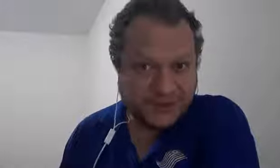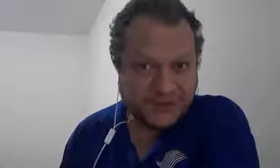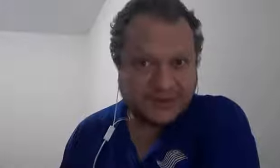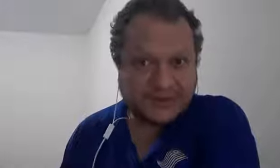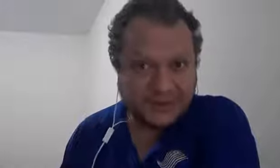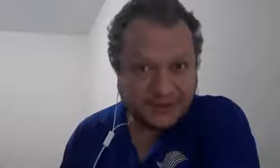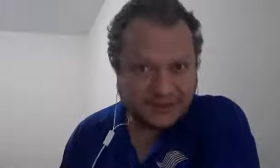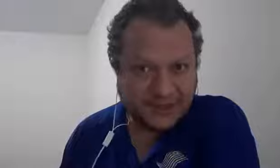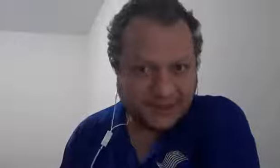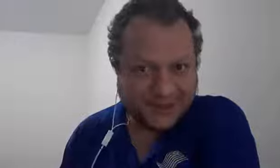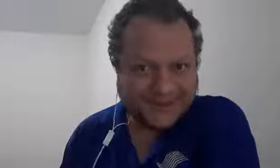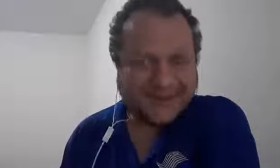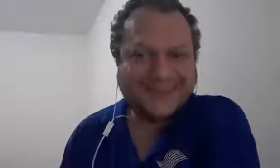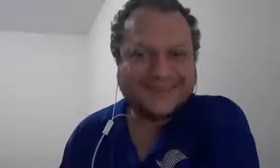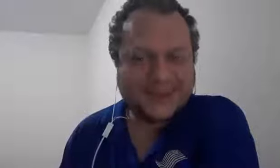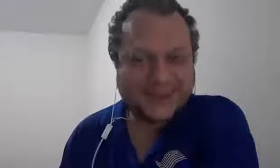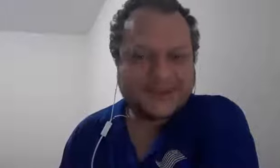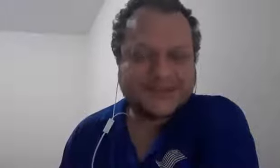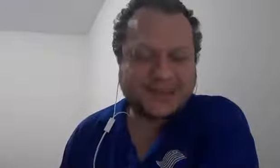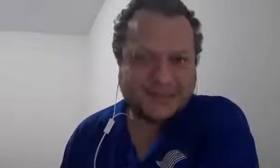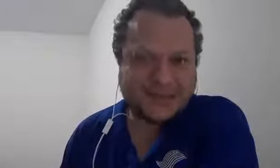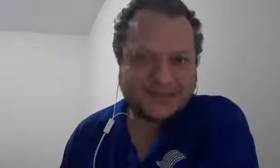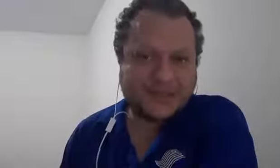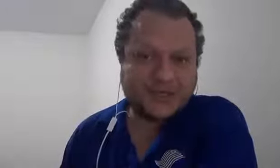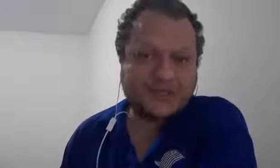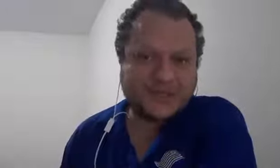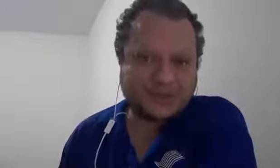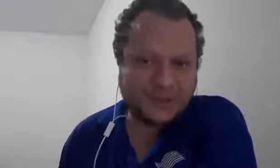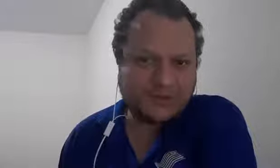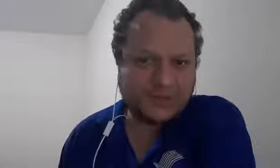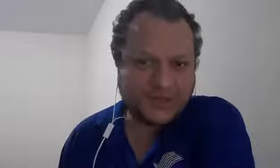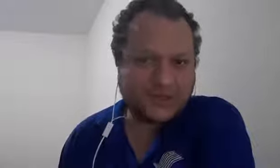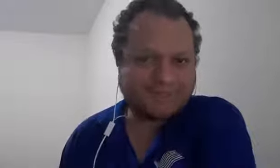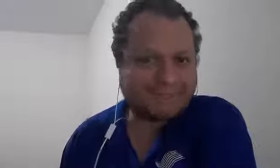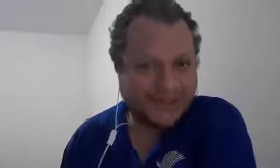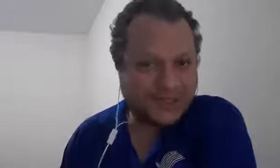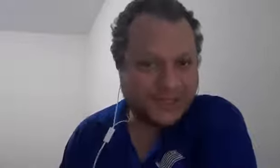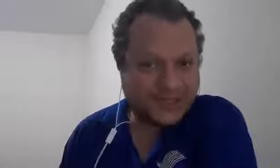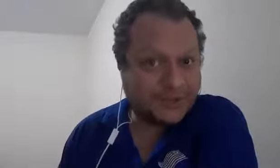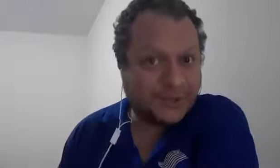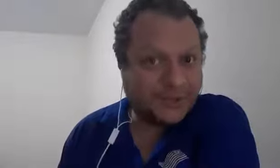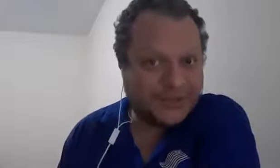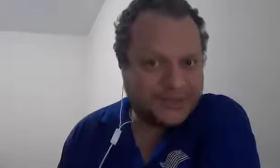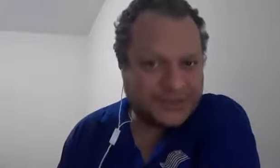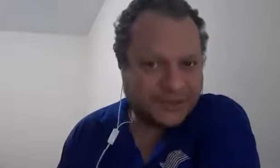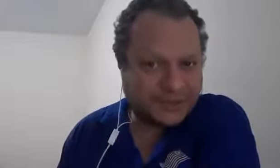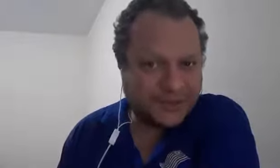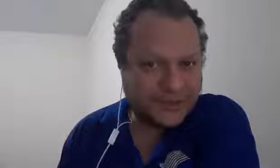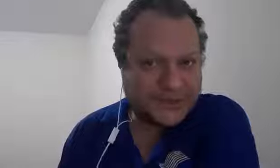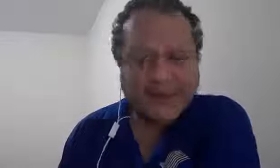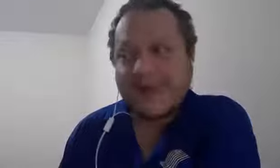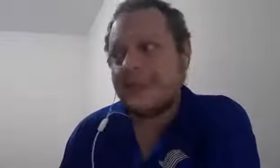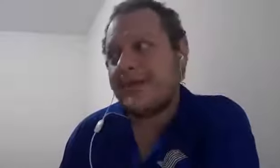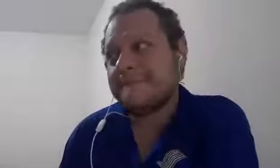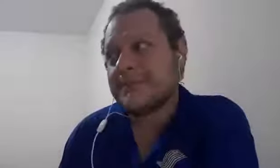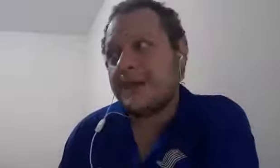desafiante, desafiador deste semestre de 2021. Hein, gente? Muitos desafios, né?